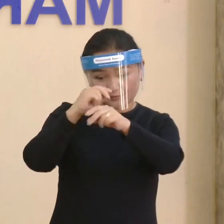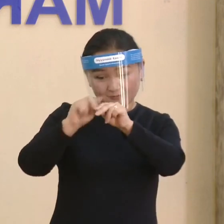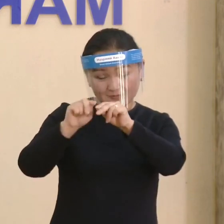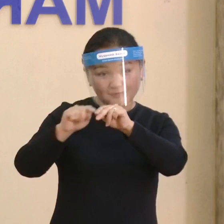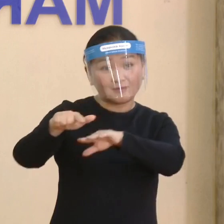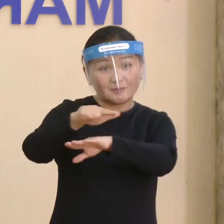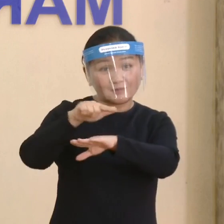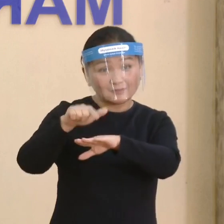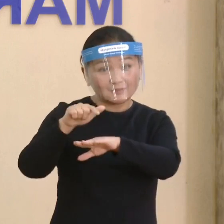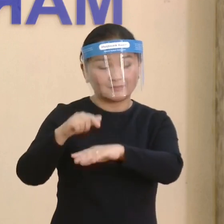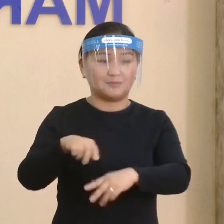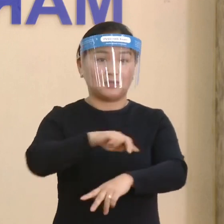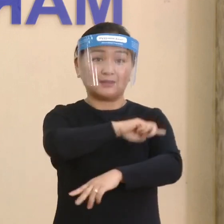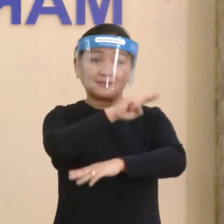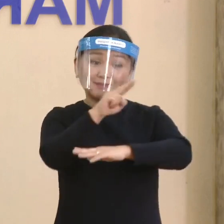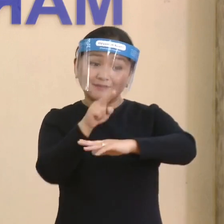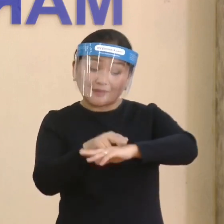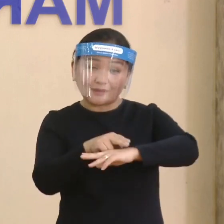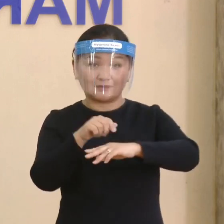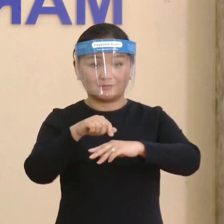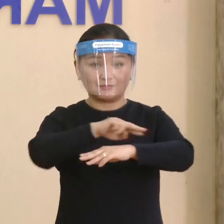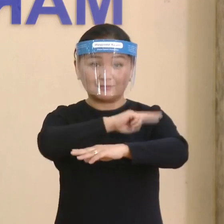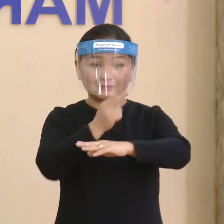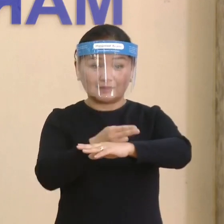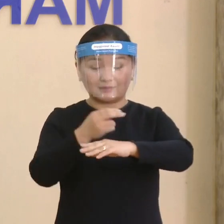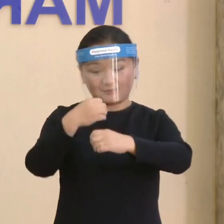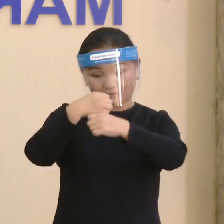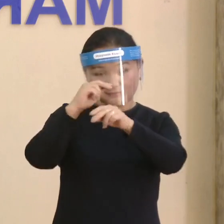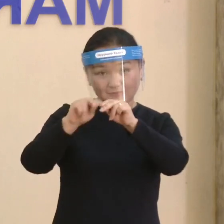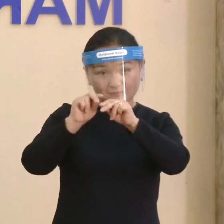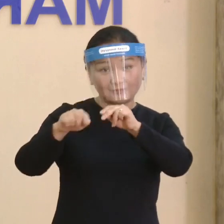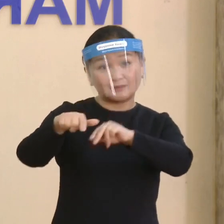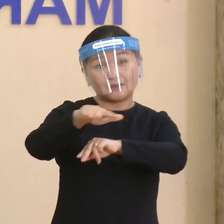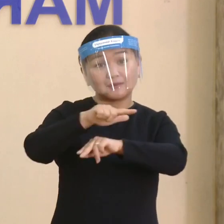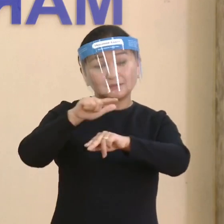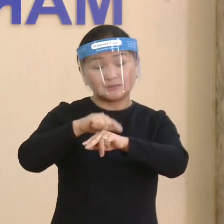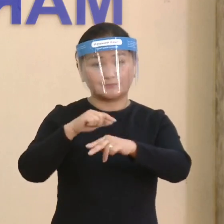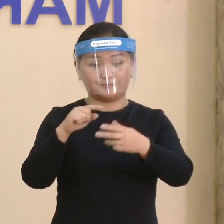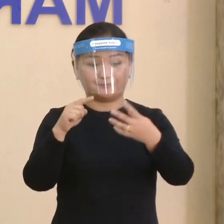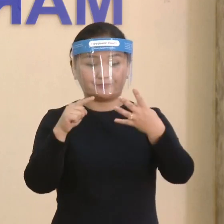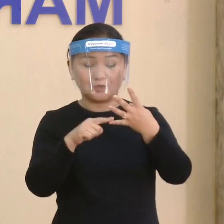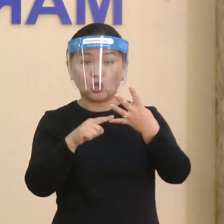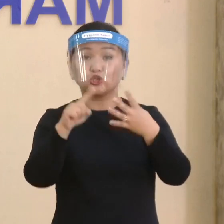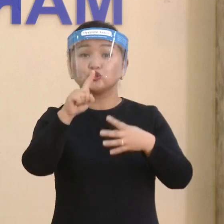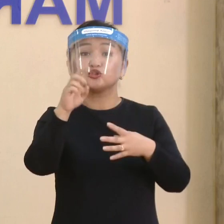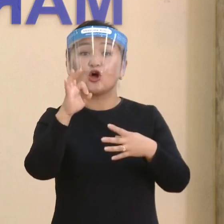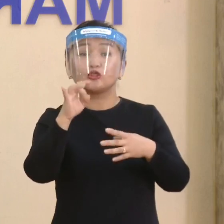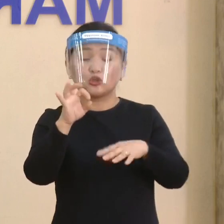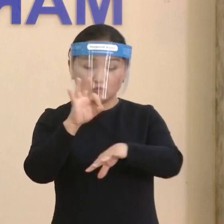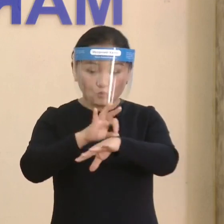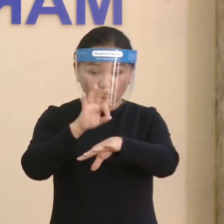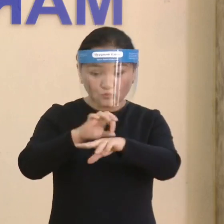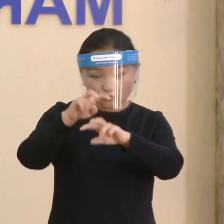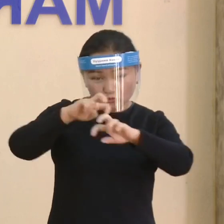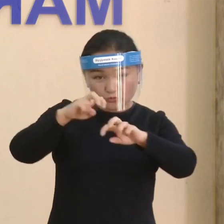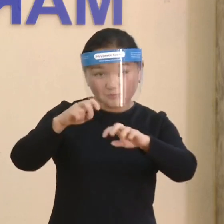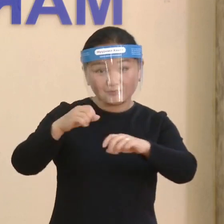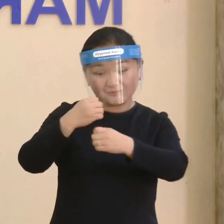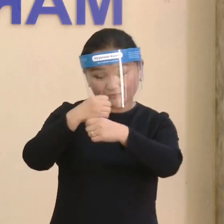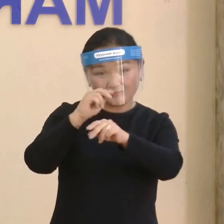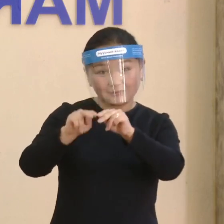лаборатори, Дархан Уул аймгийн вирус судлалын салбар лаборатори, зоонозын өвчин судлалын үндэсний төвийн лабораторид